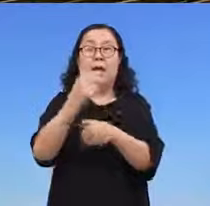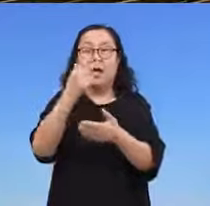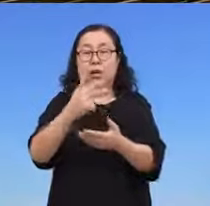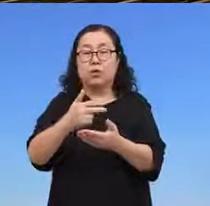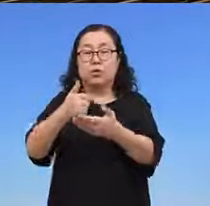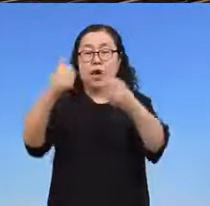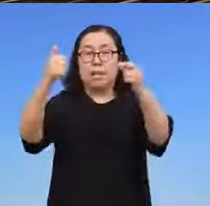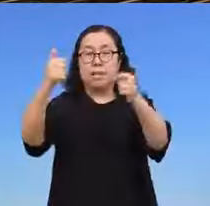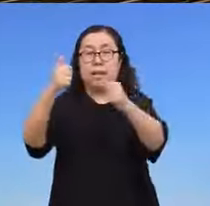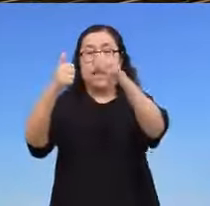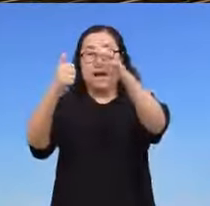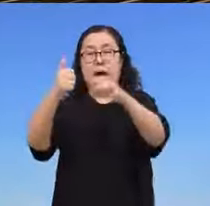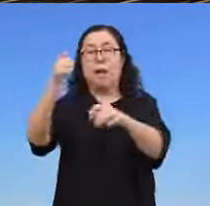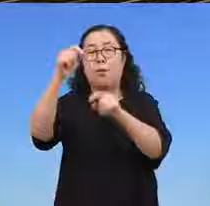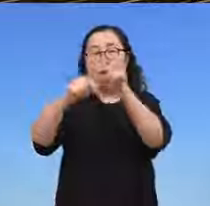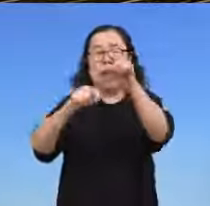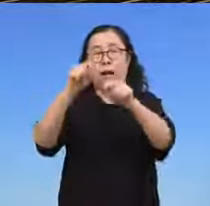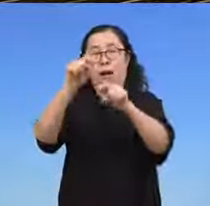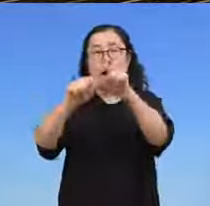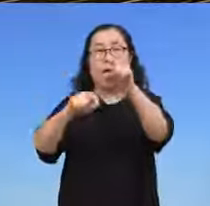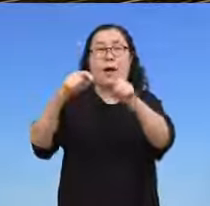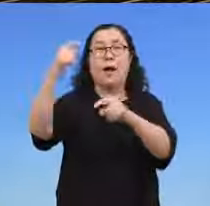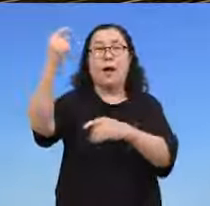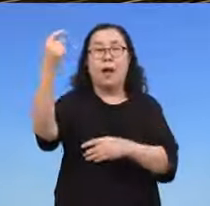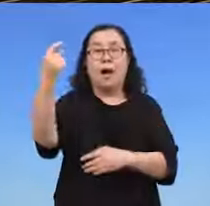주 앞에 나와